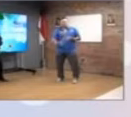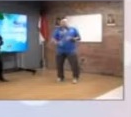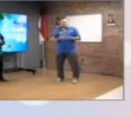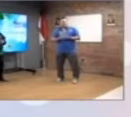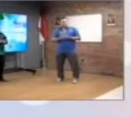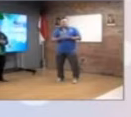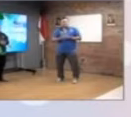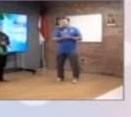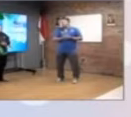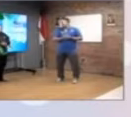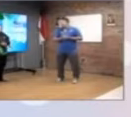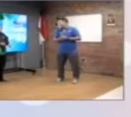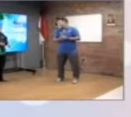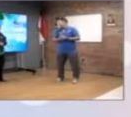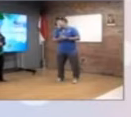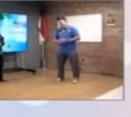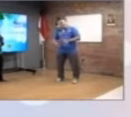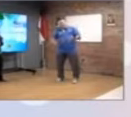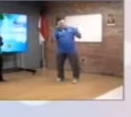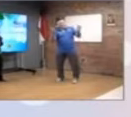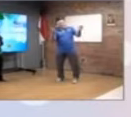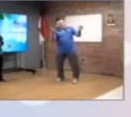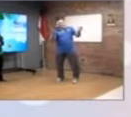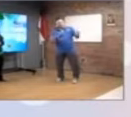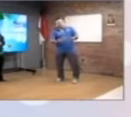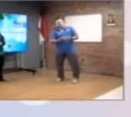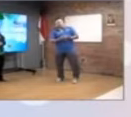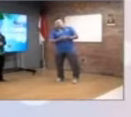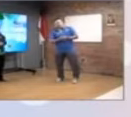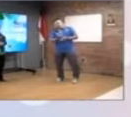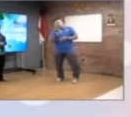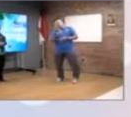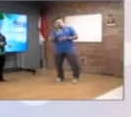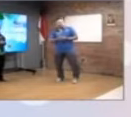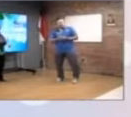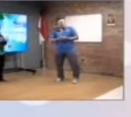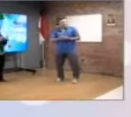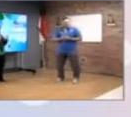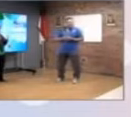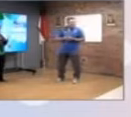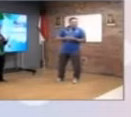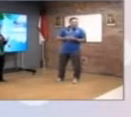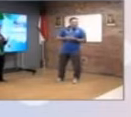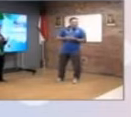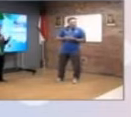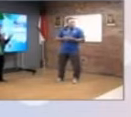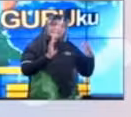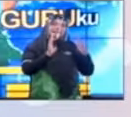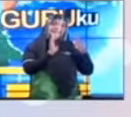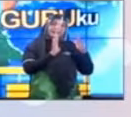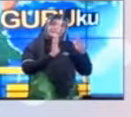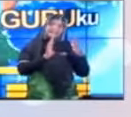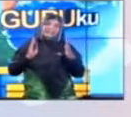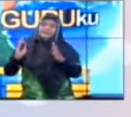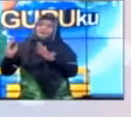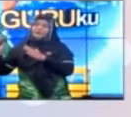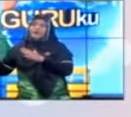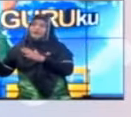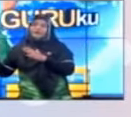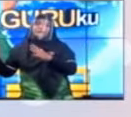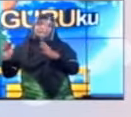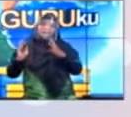akan mengidentifikasi gerak dominannya. Letak gerak dominannya berikina. Silakan berikina. Untuk gerak dominannya, ini gambarnya kita